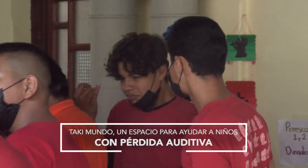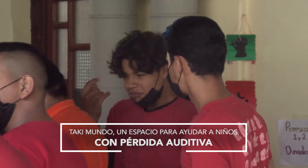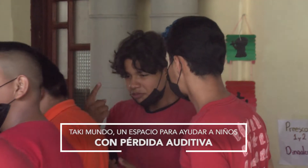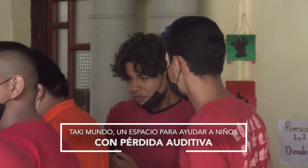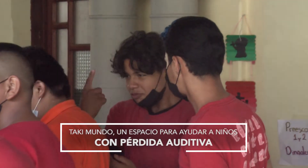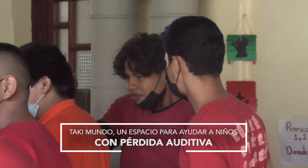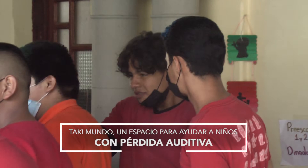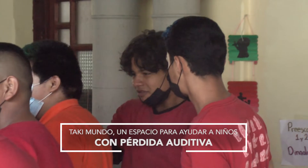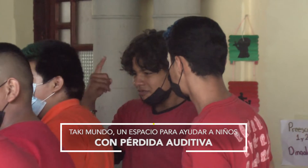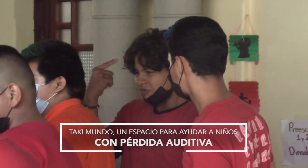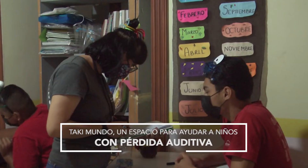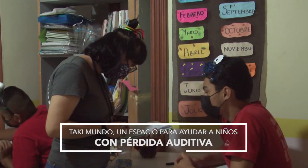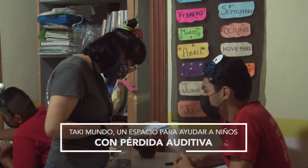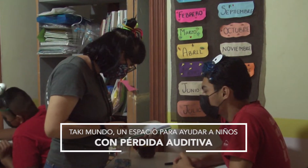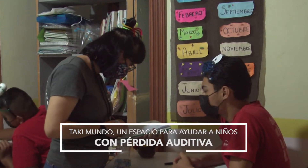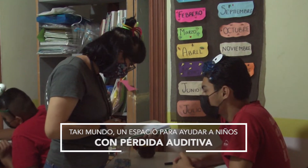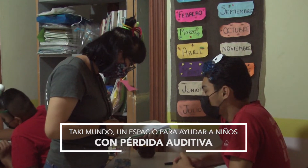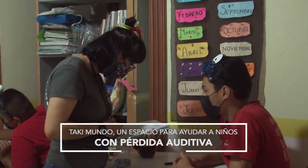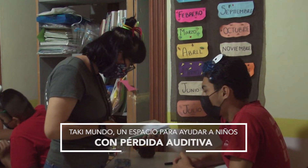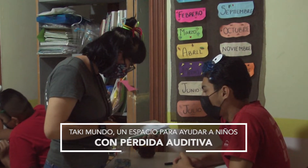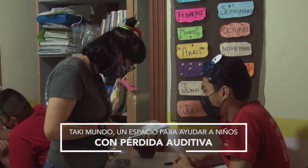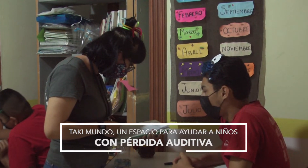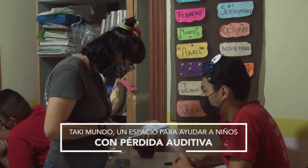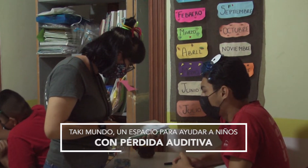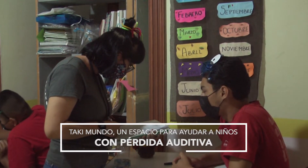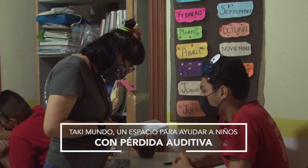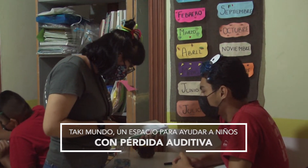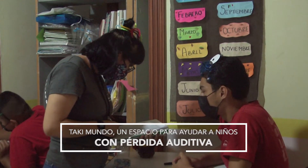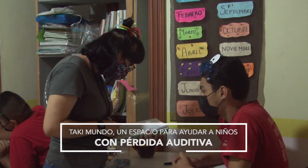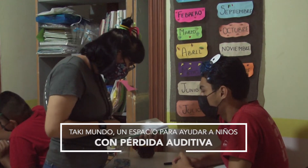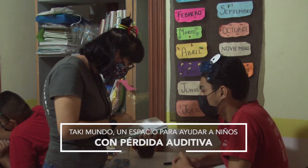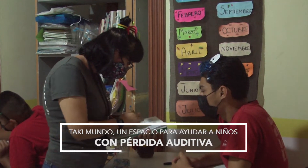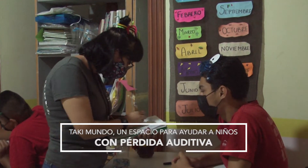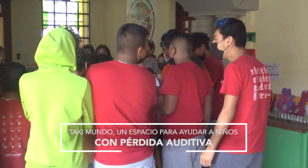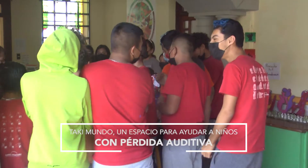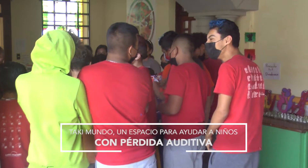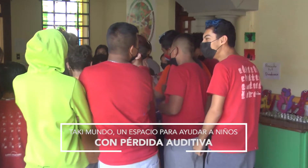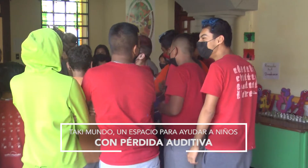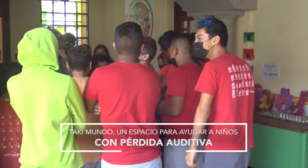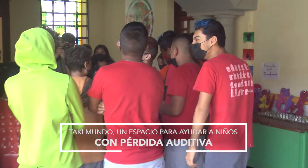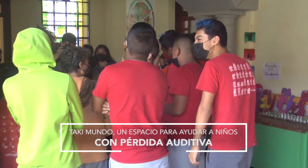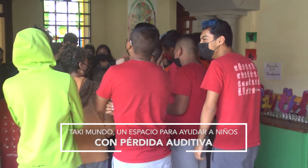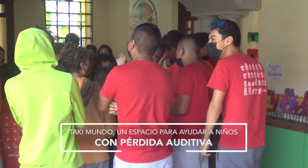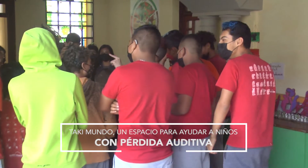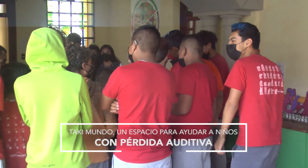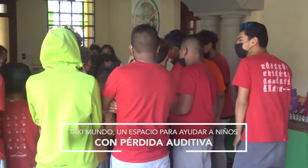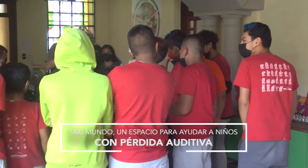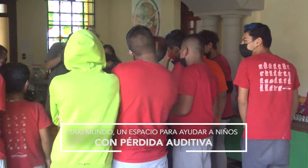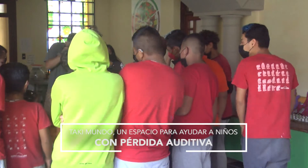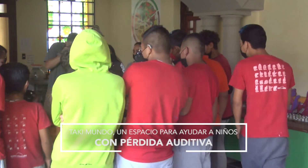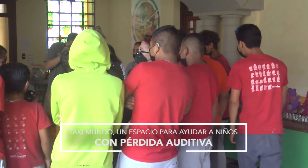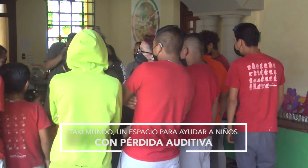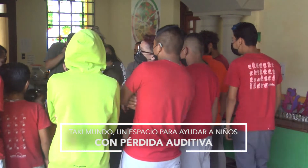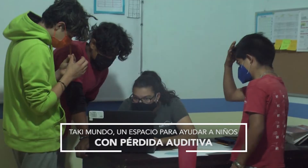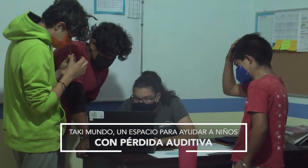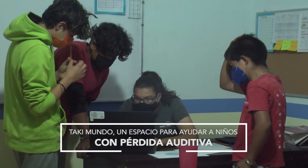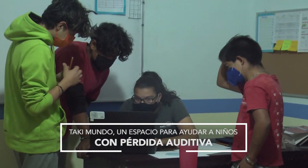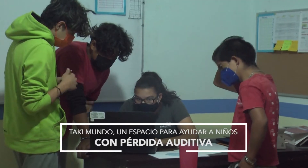materias de español, matemáticas, ciencias naturales, pero más la convivencia con sus maestros y compañeros. Brandon es otro estudiante que también